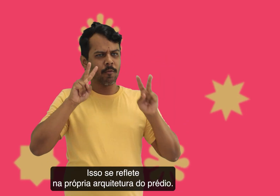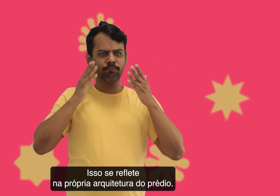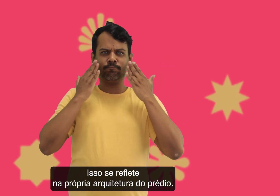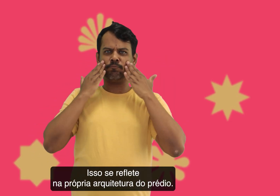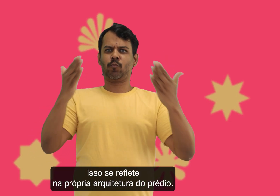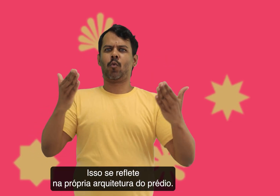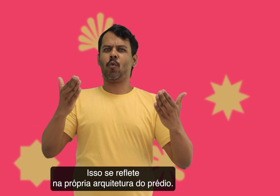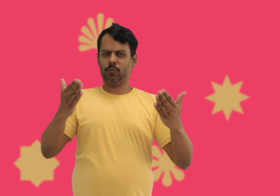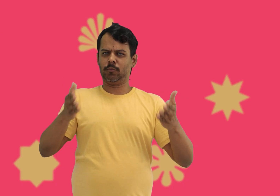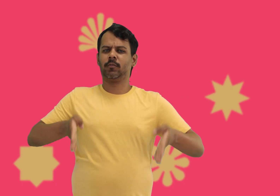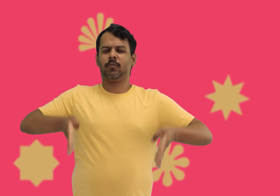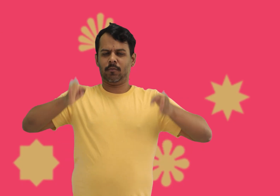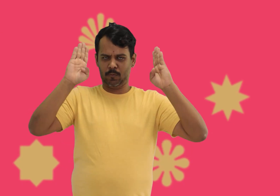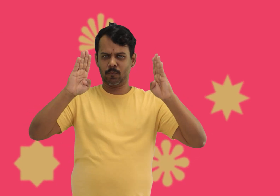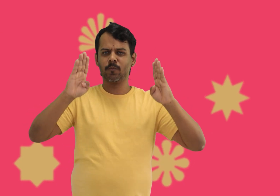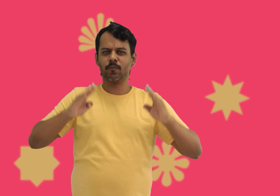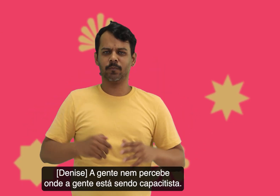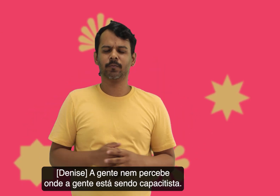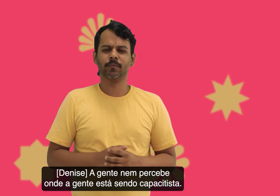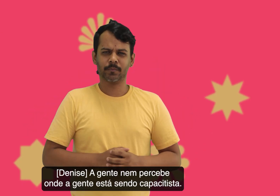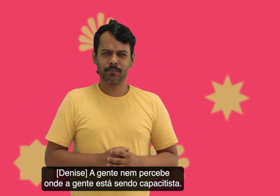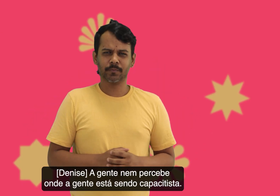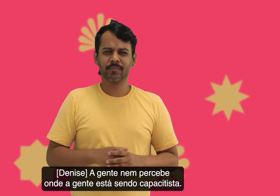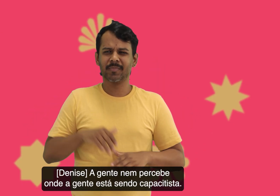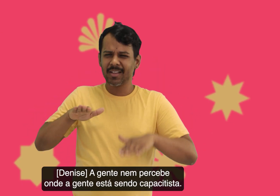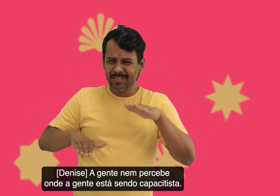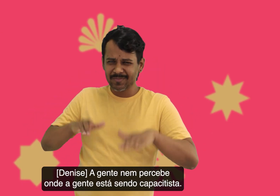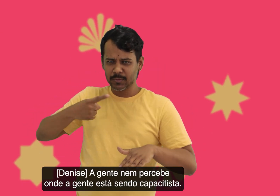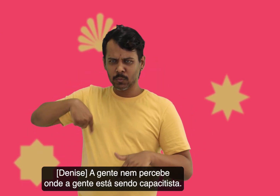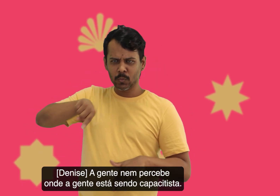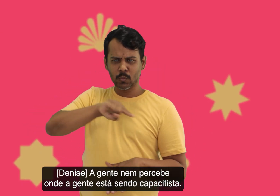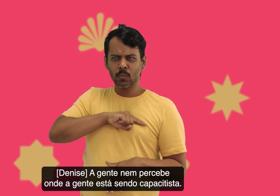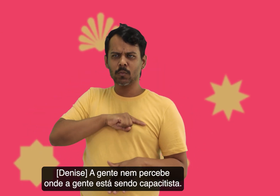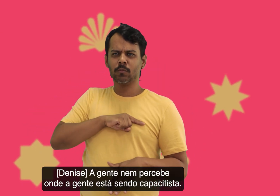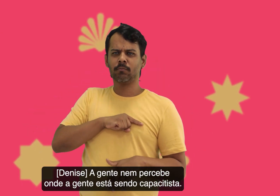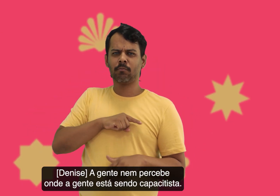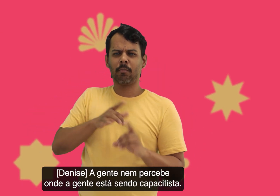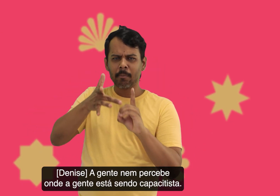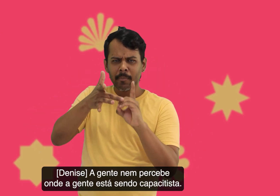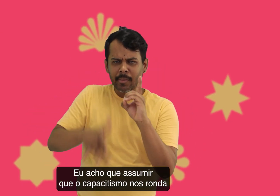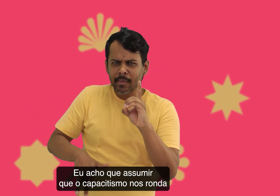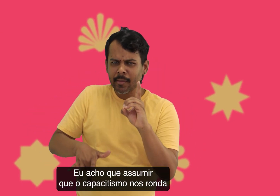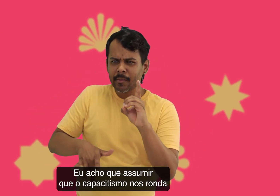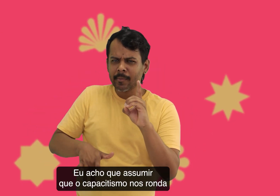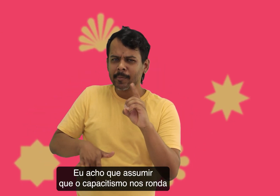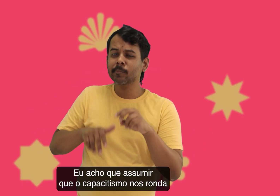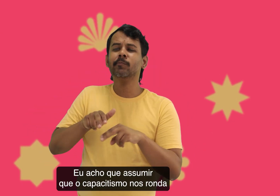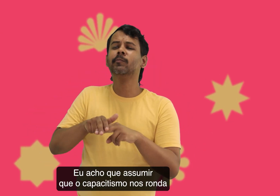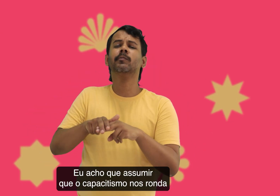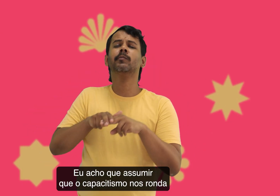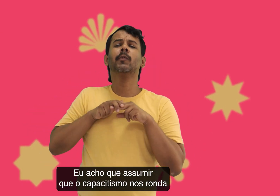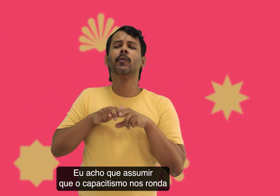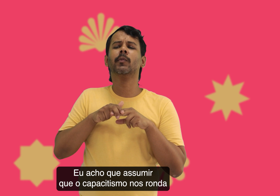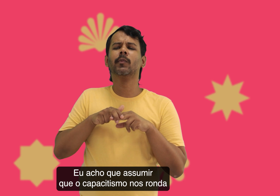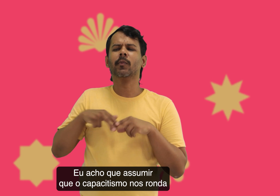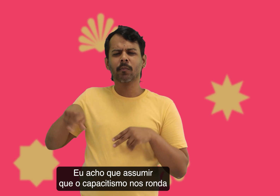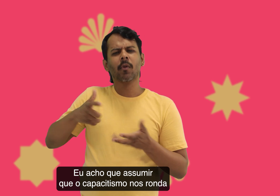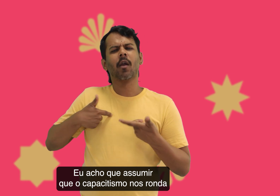própria arquitetura do prédio. A gente nem percebe aonde a gente está sendo capacitista. Eu acho que assumir que o capacitismo